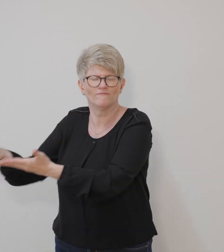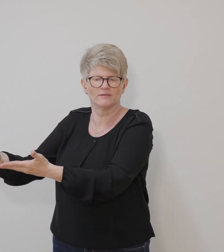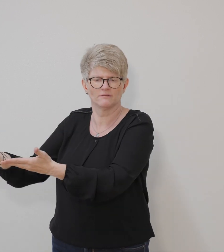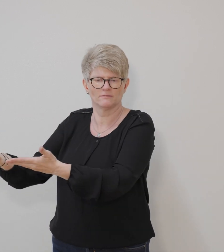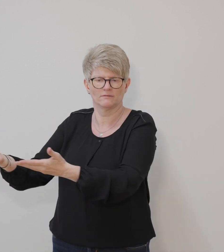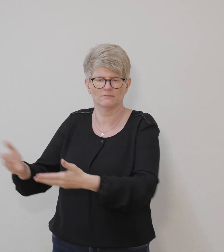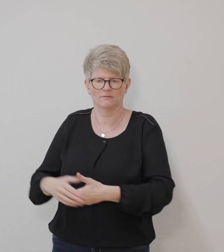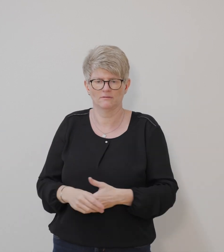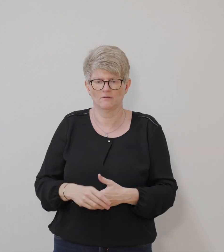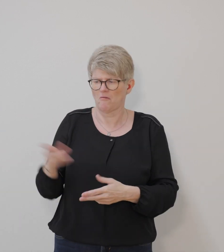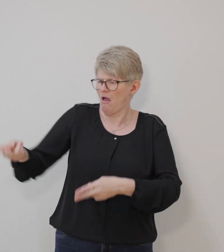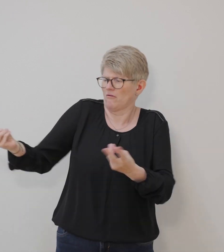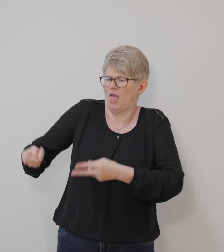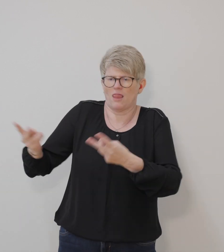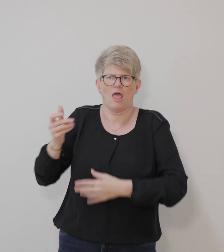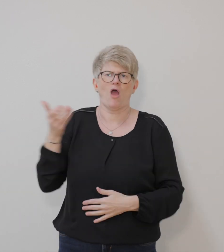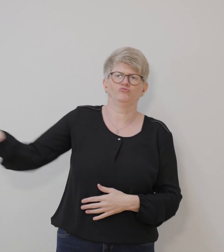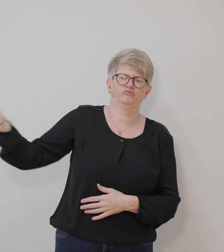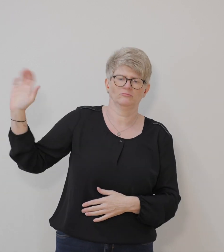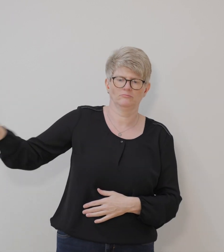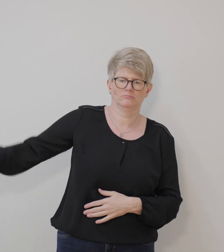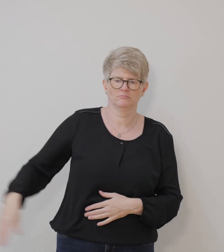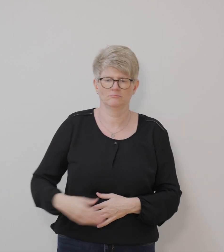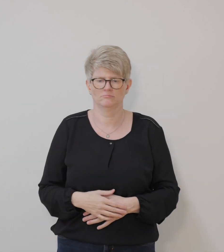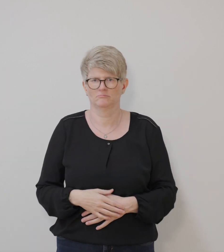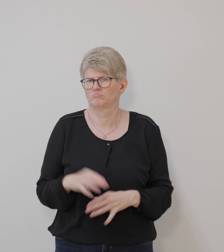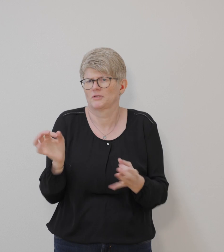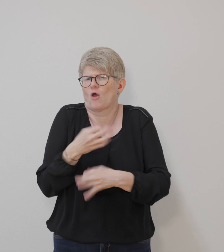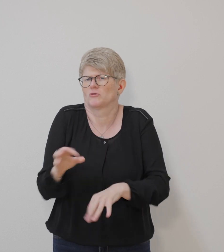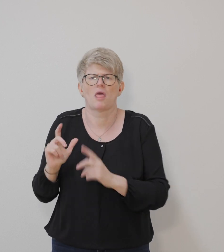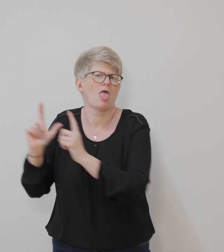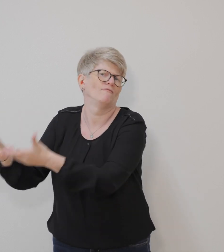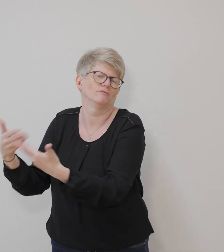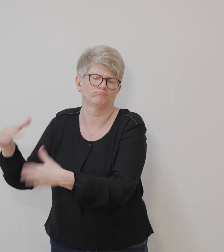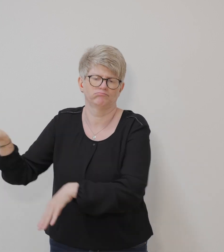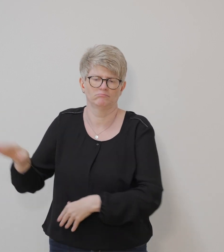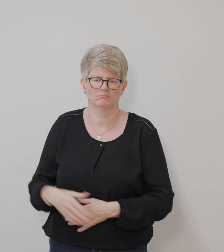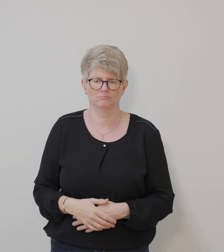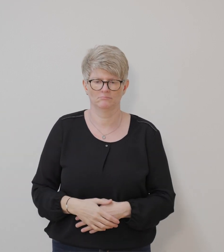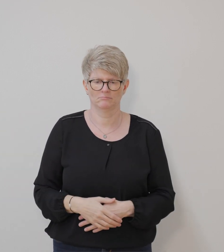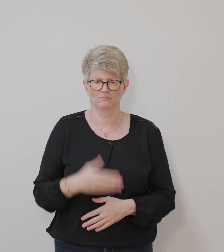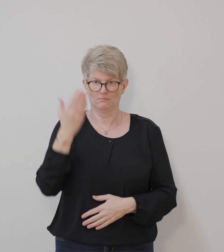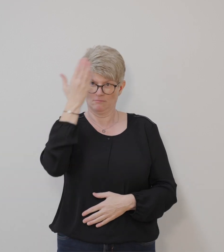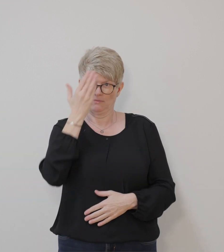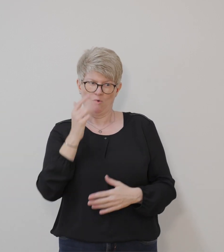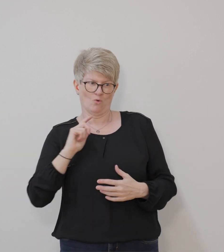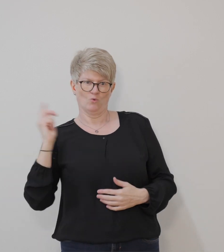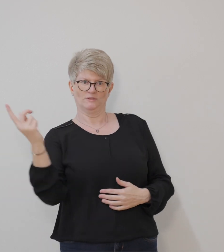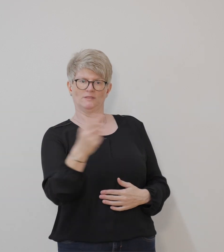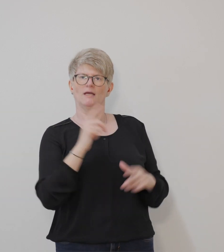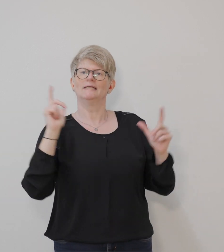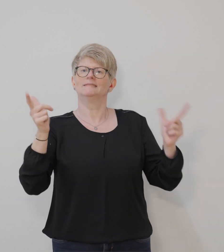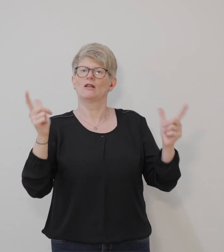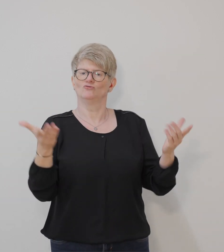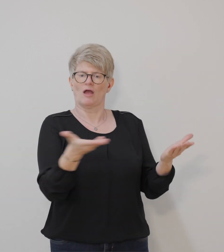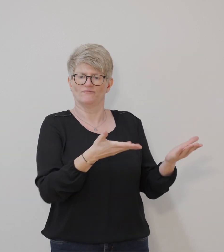Hilfe verweigern? Sind manche schon so verroht, dass sie keinen Blick mehr für den Nächsten haben? Wohin